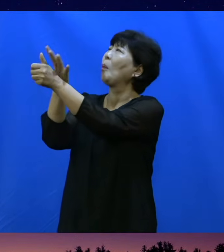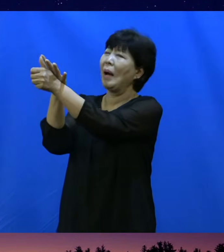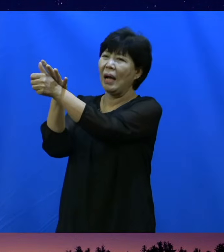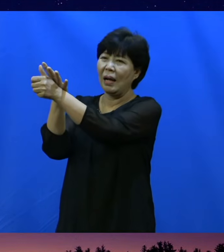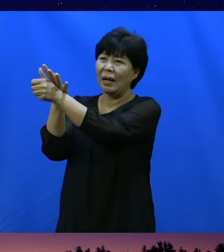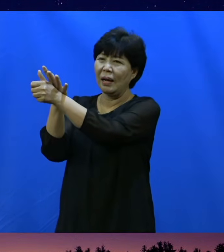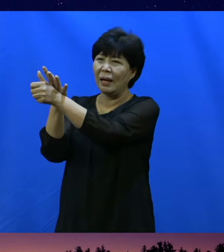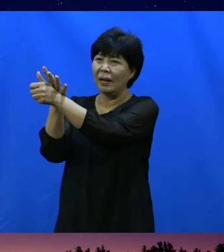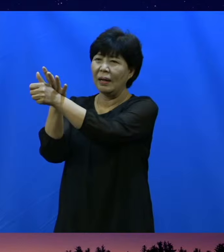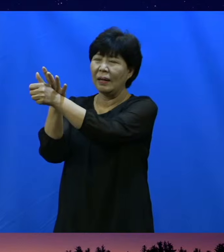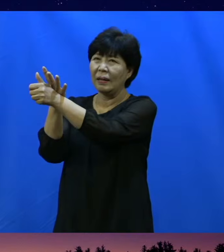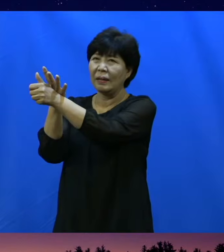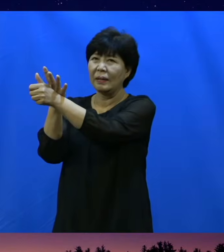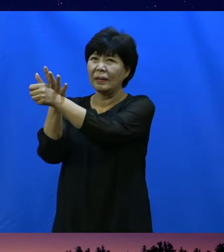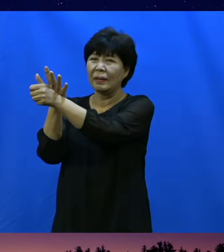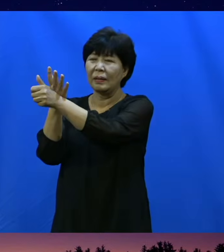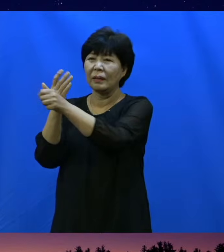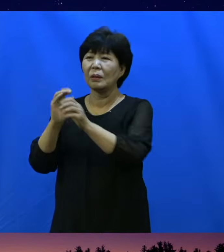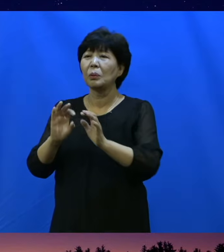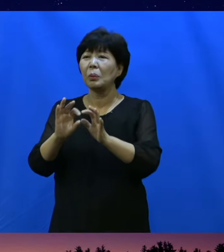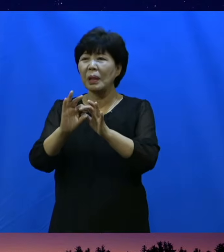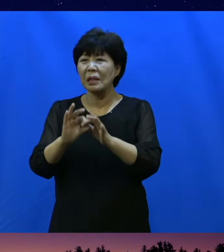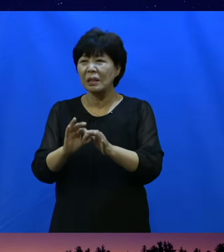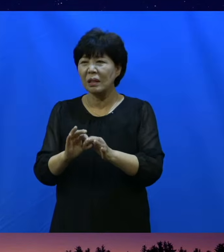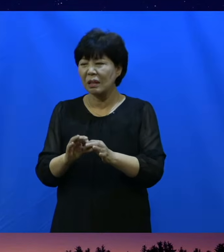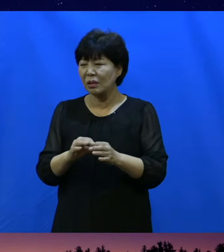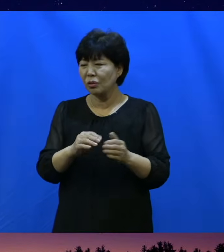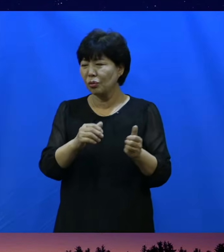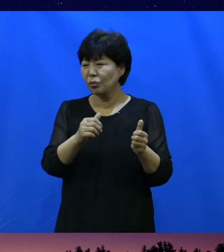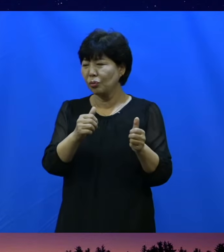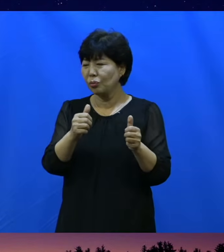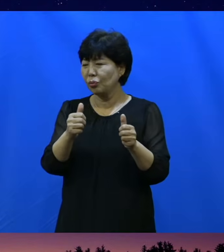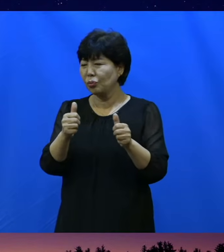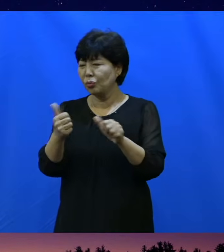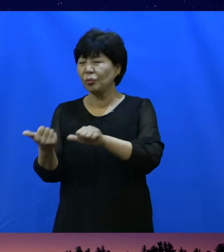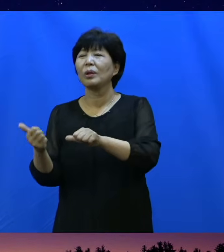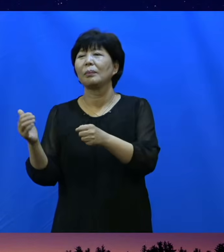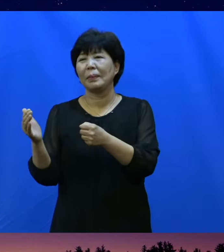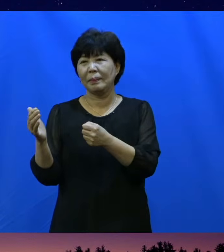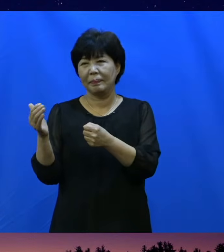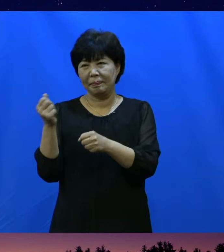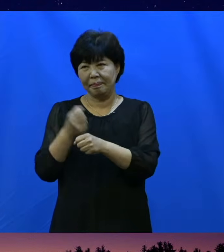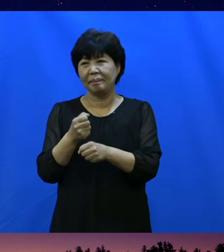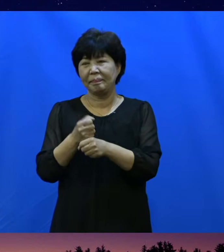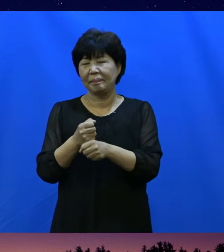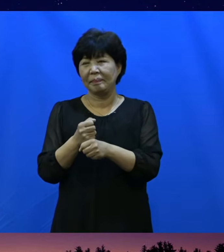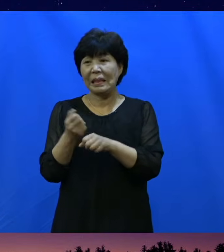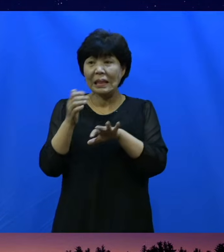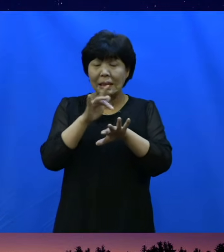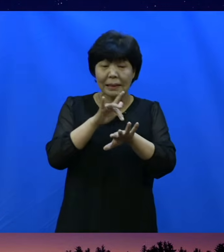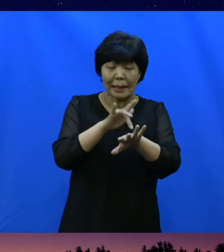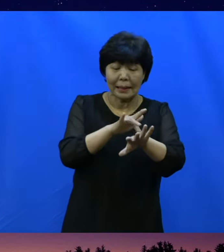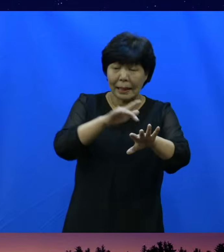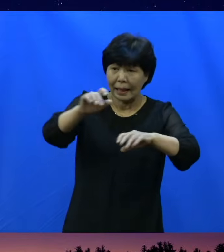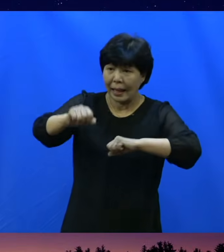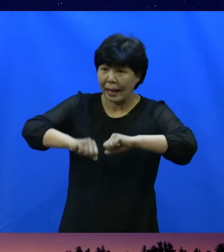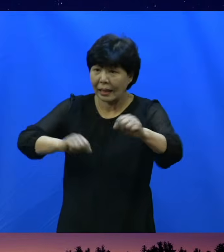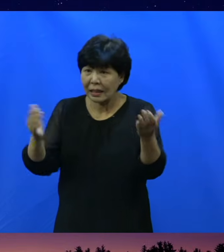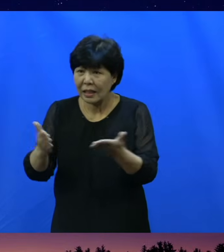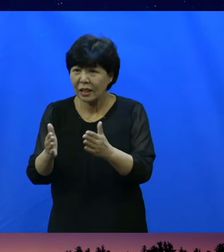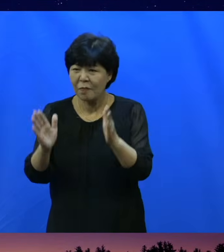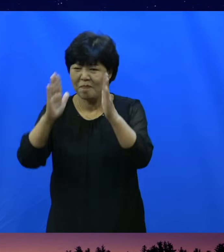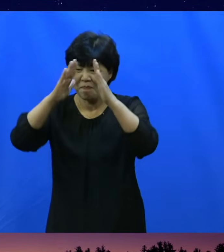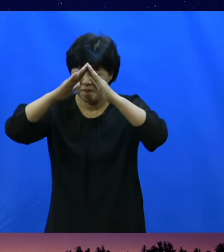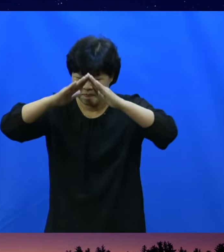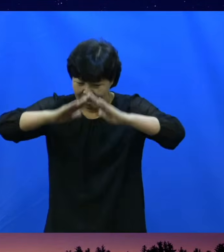그 사단의 고발은 그를 죽음으로 몰아넣는 거예요. 여러분, 사탄이 하는 일은요,